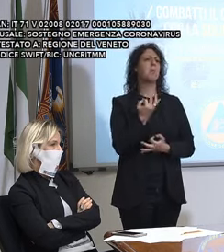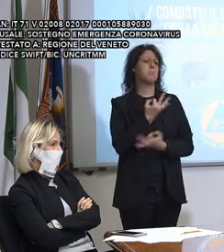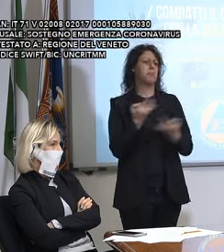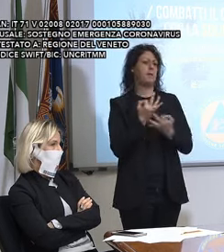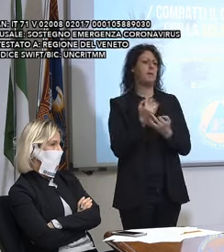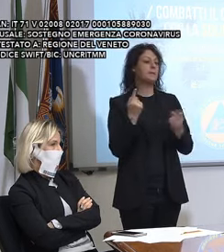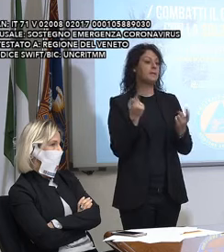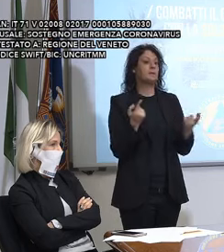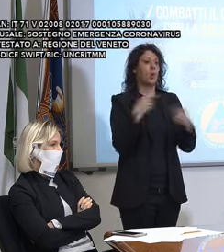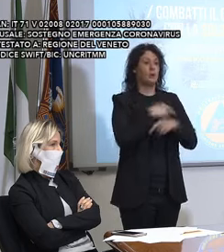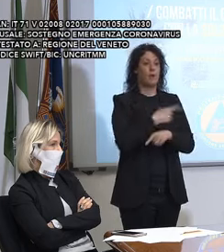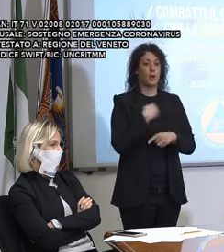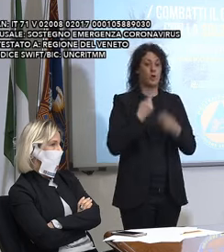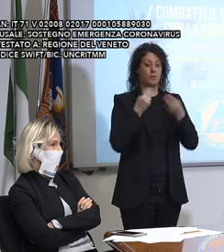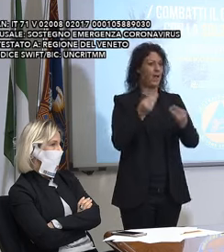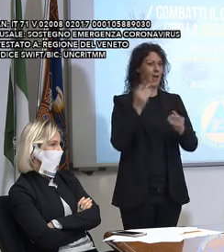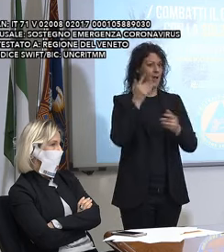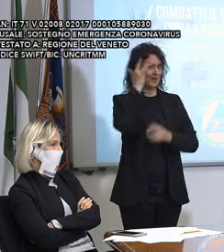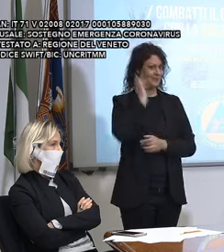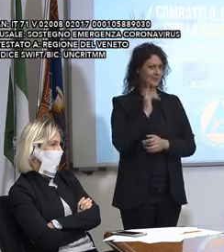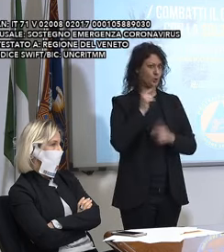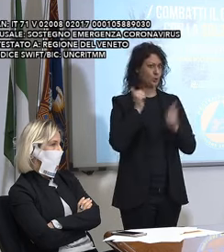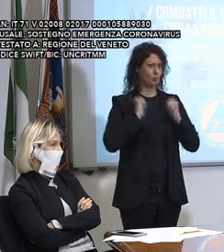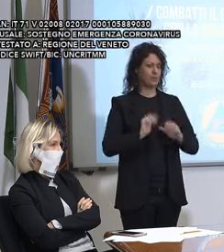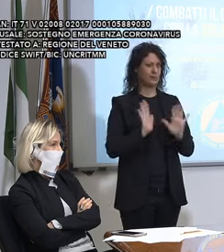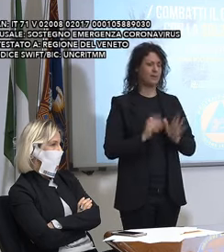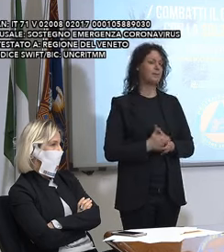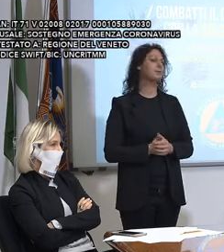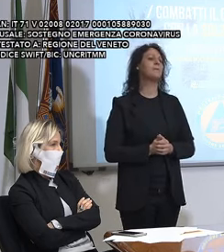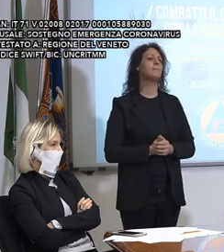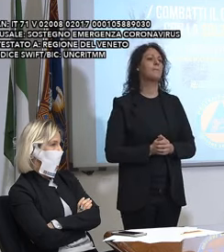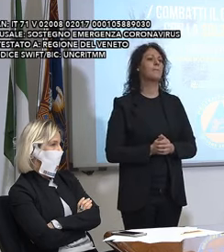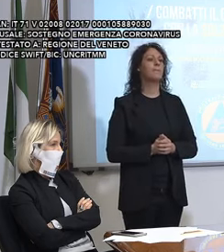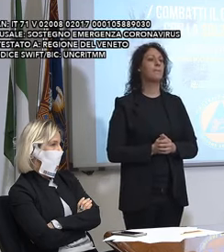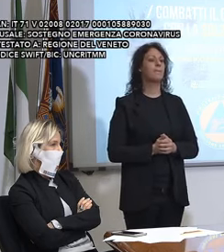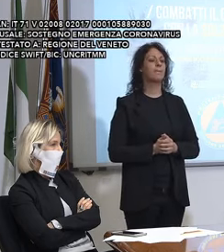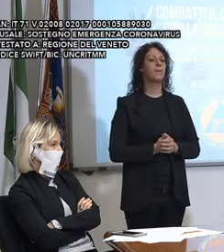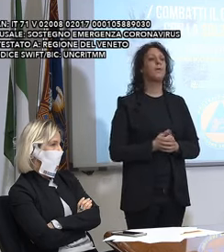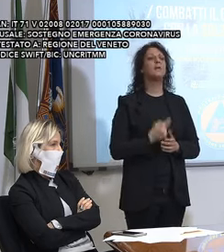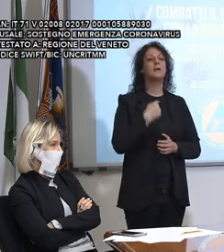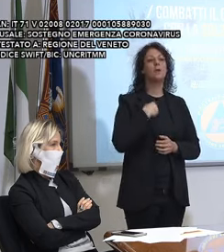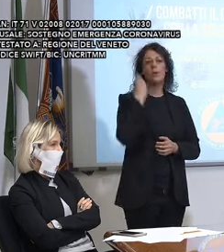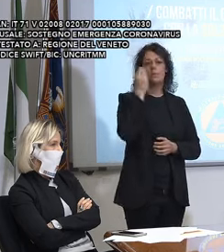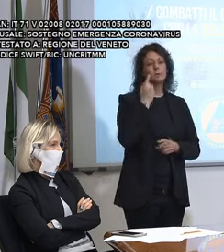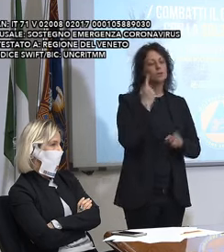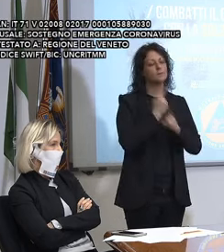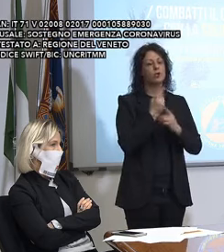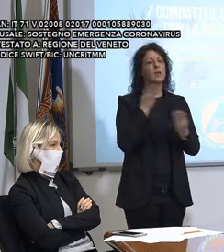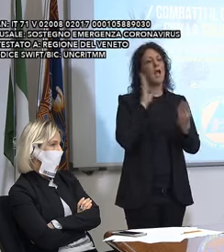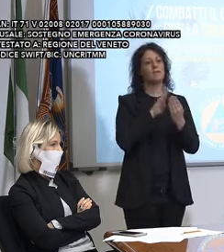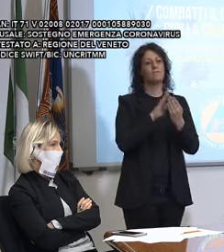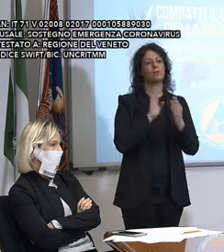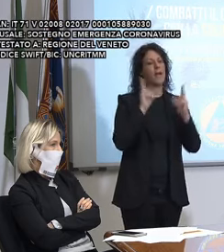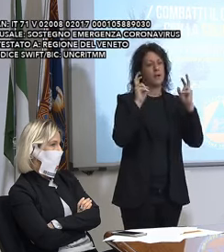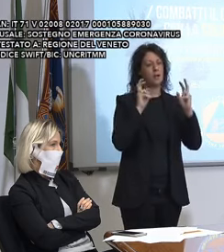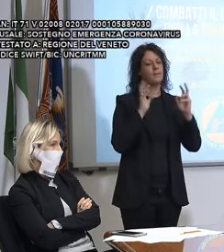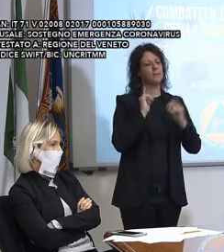questo è poco ma sicuro. Dopo, se mi chiedete la mia personale idea, penso che si debba affrontare il tema, però sempre sei in